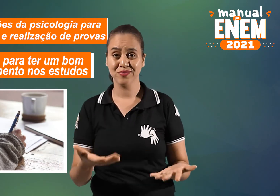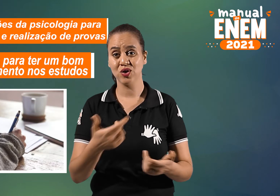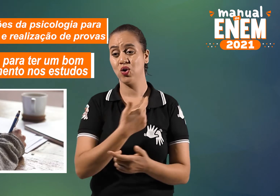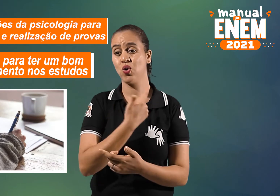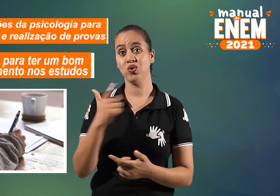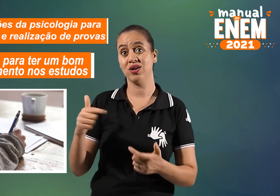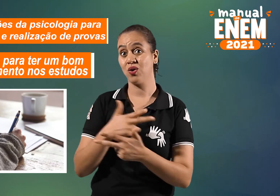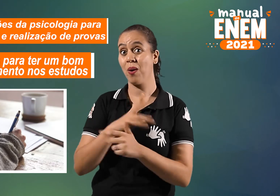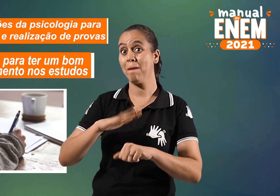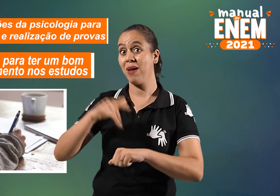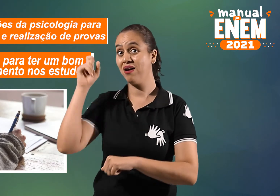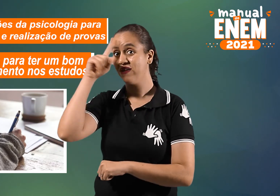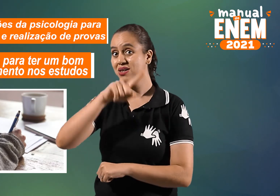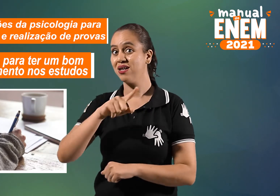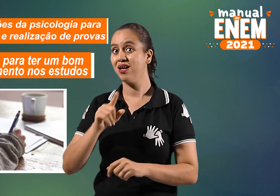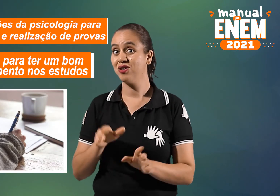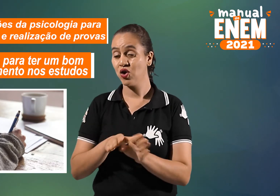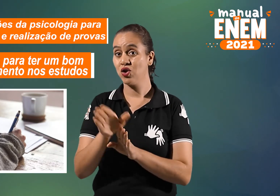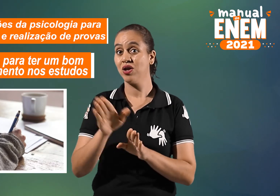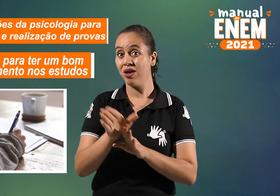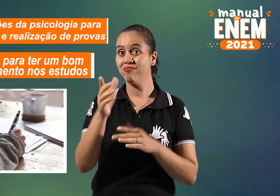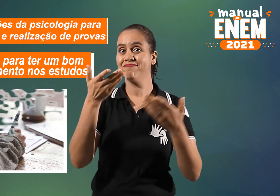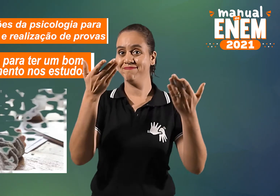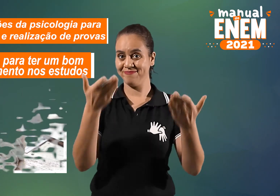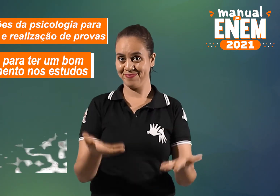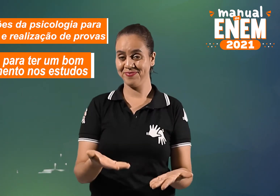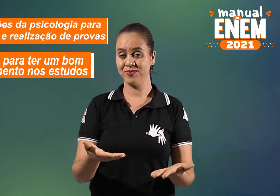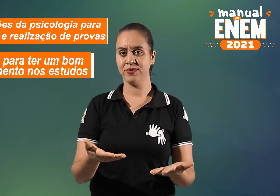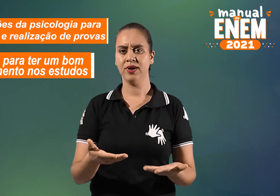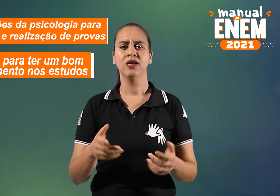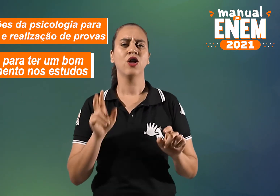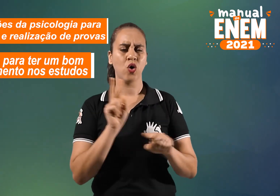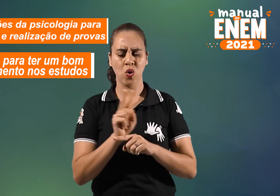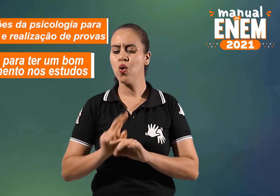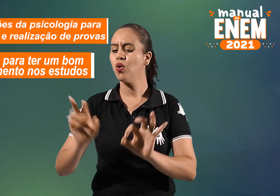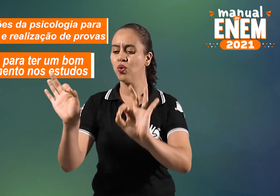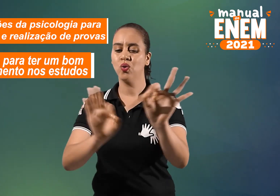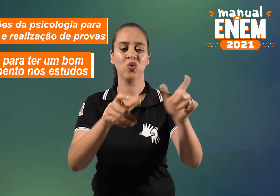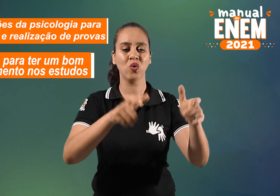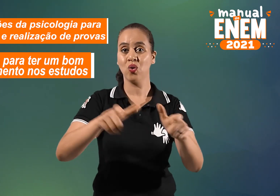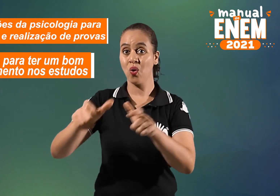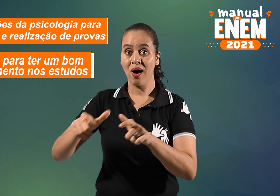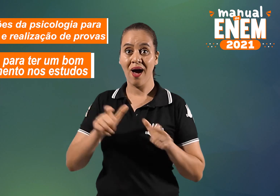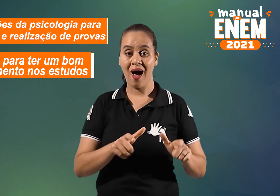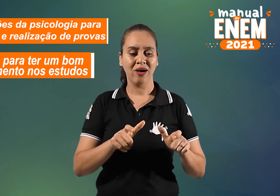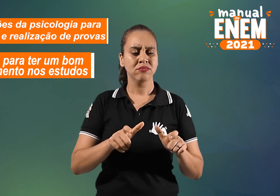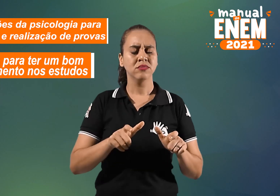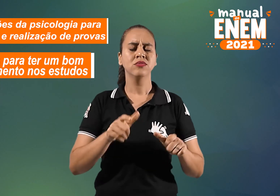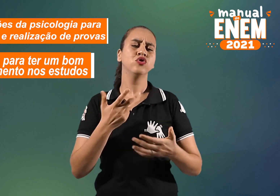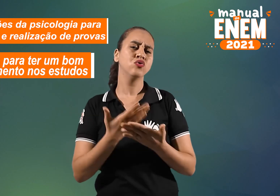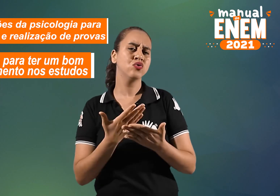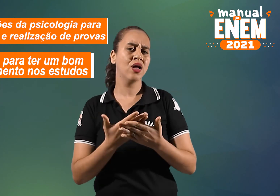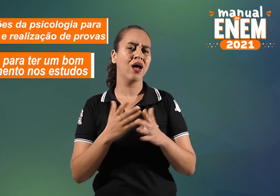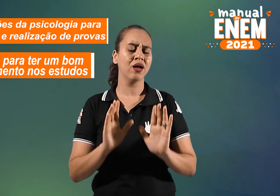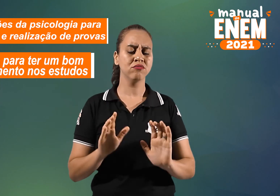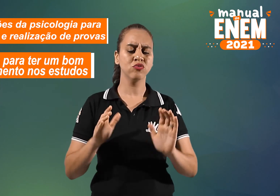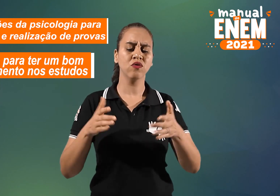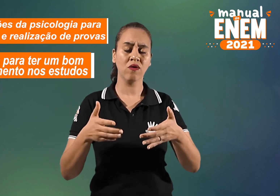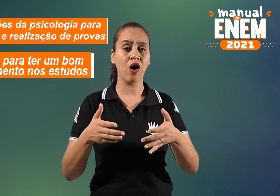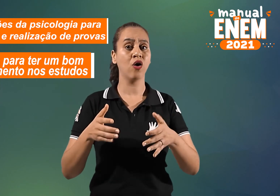tem mais dificuldade. Então fica a dica. Cuide do seu ambiente de estudos, que é importante definir um local de estudos, que é aquele que